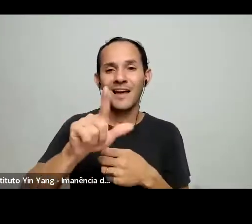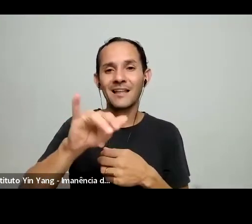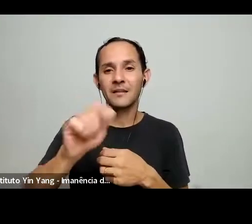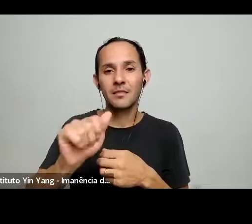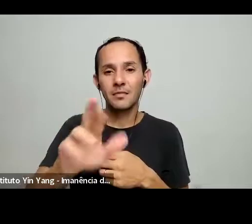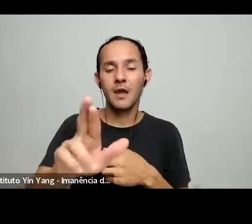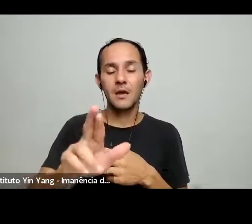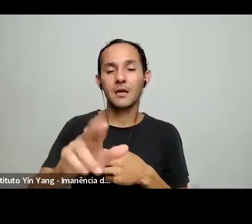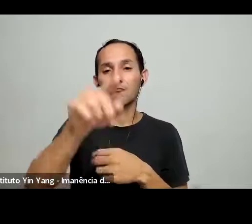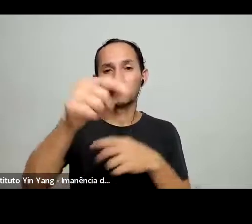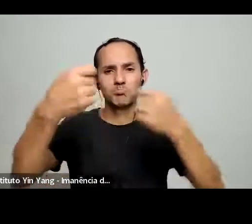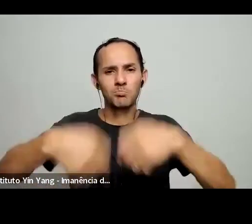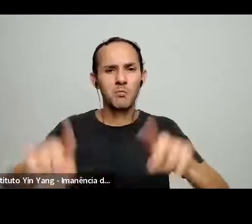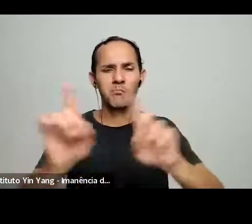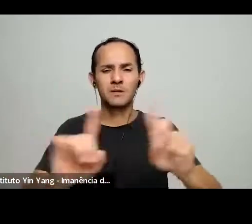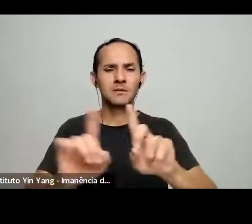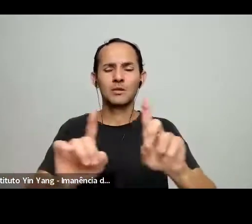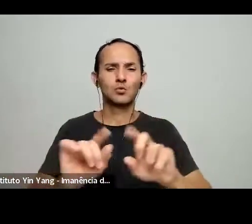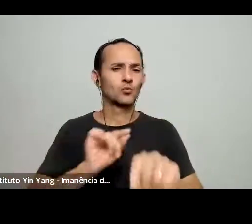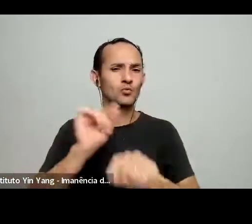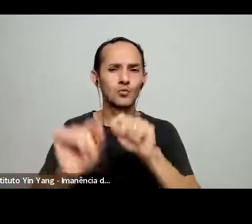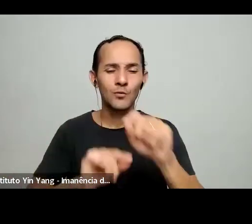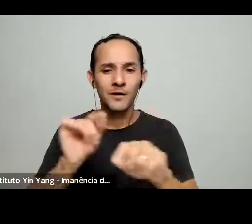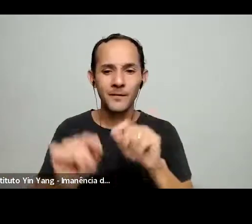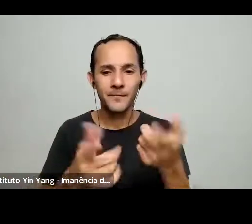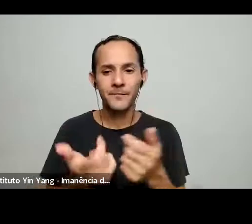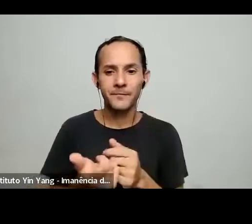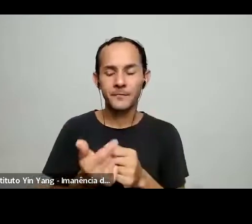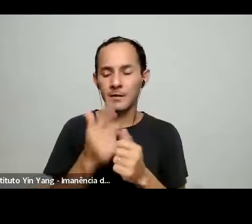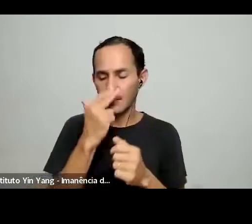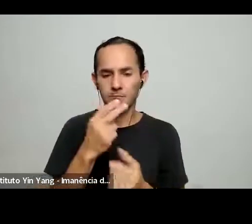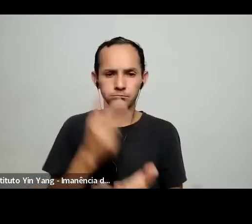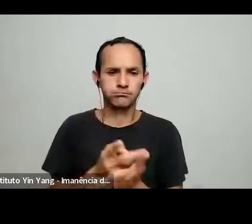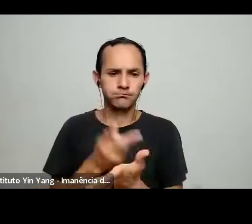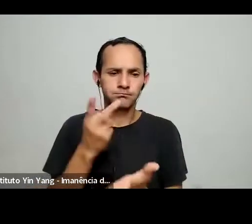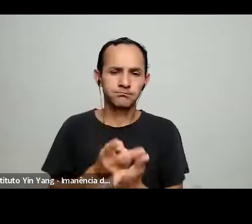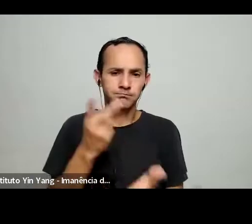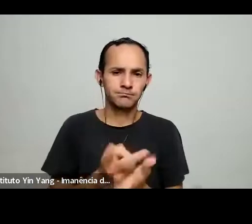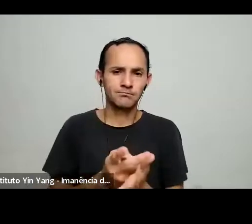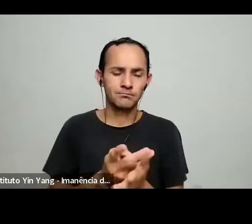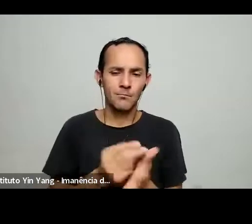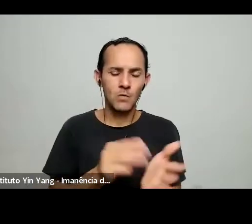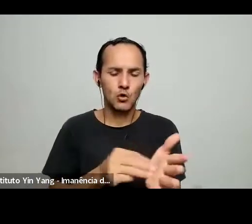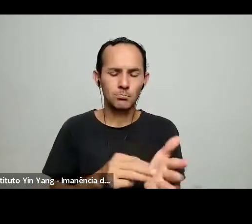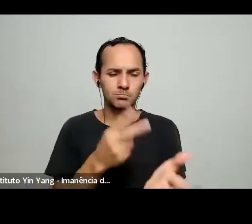precisar, de fato, ter um engessamento metodológico que não se aplica ou